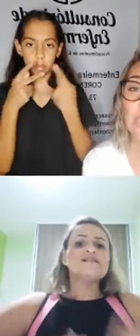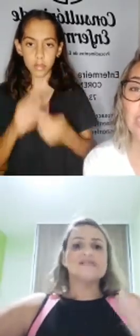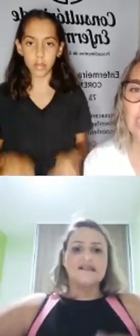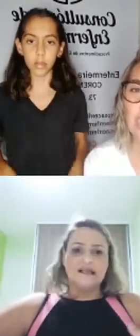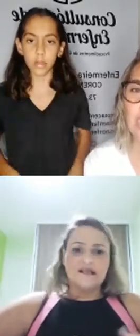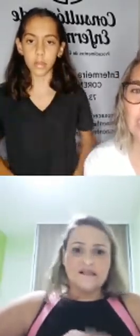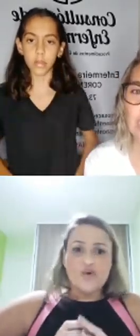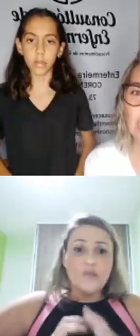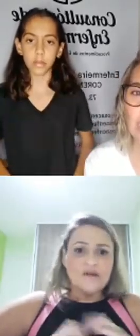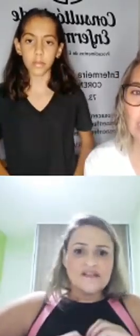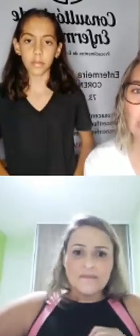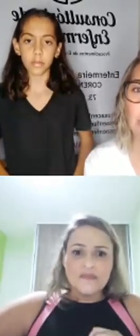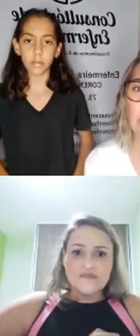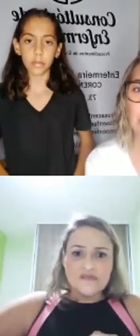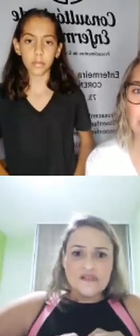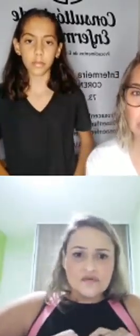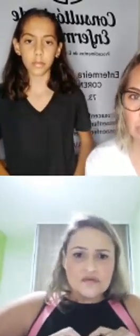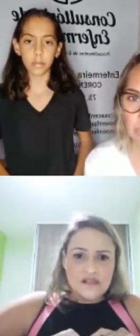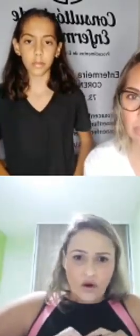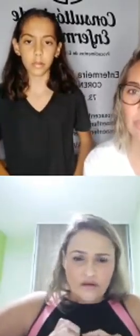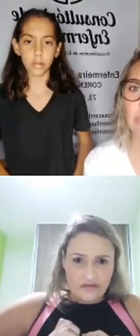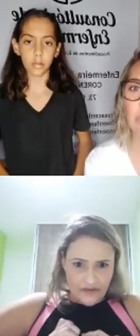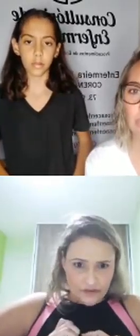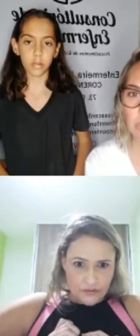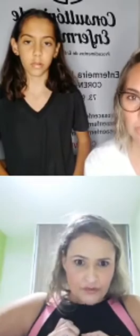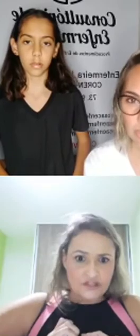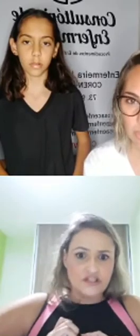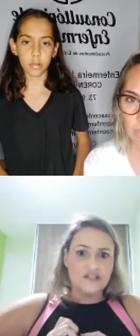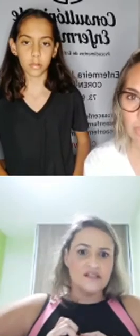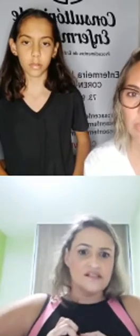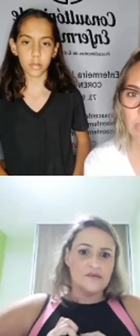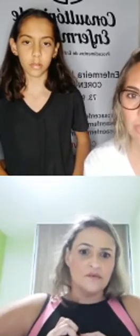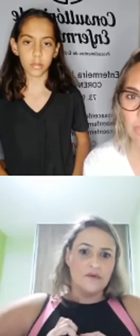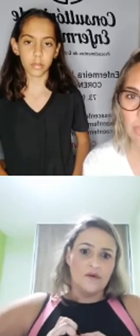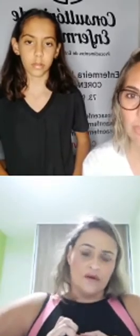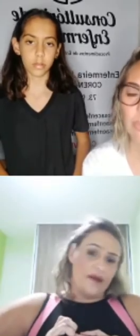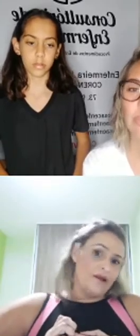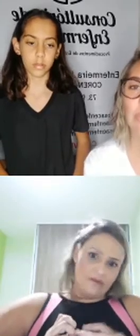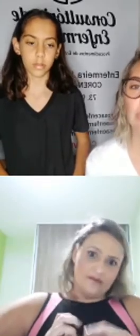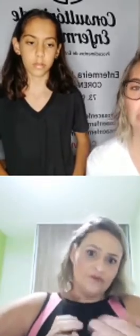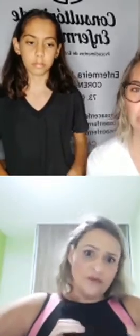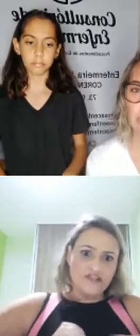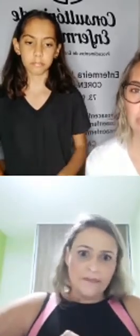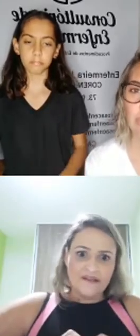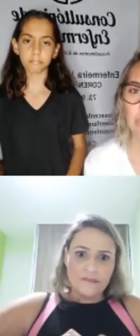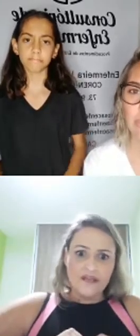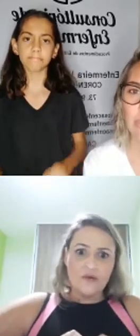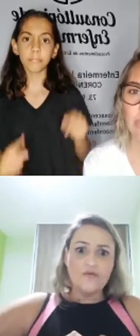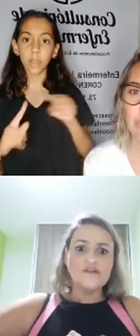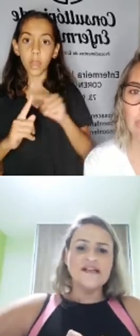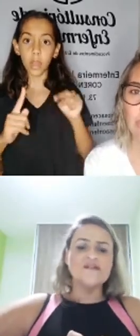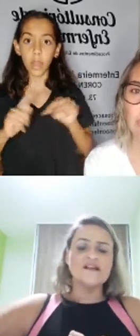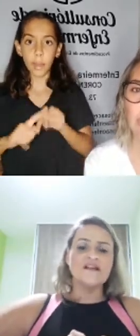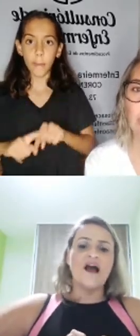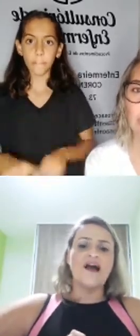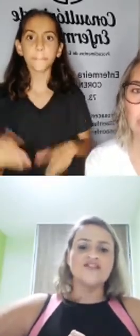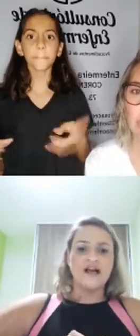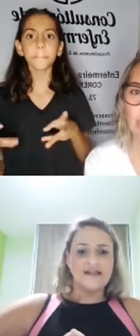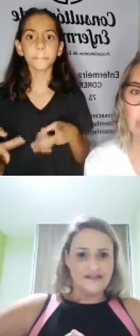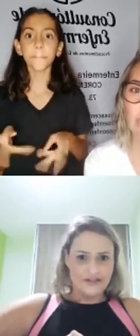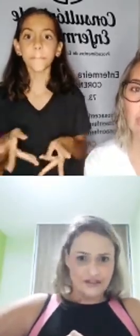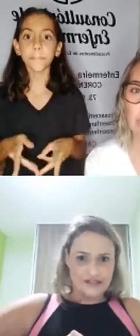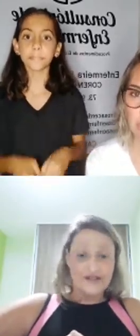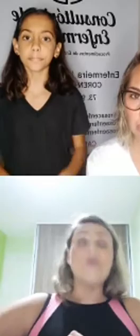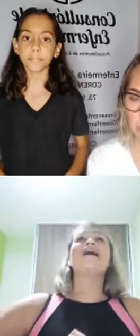das incertezas, como não sabemos os riscos que corre o feto durante a gestação, durante a pandemia, o conselho seria adiar